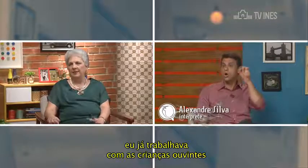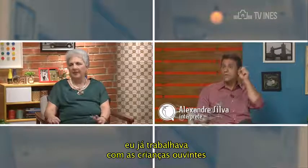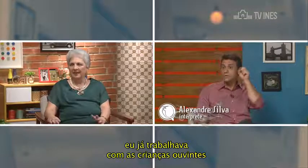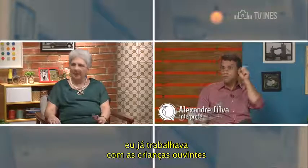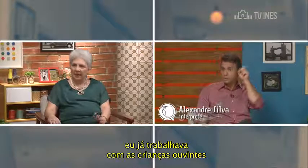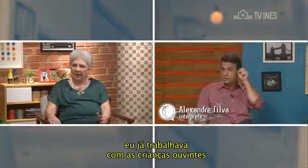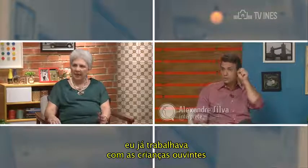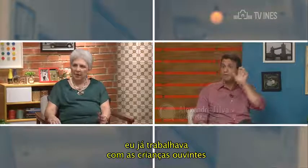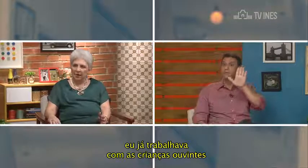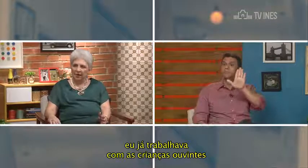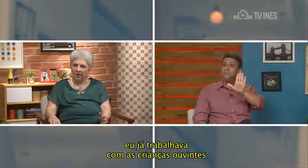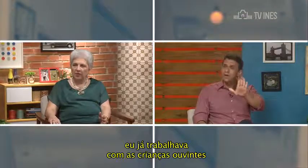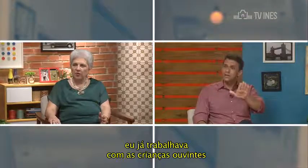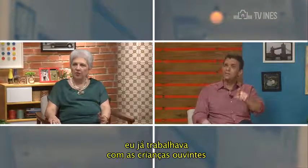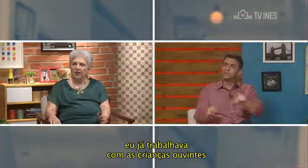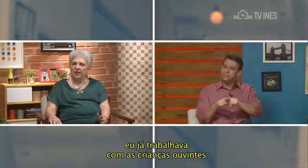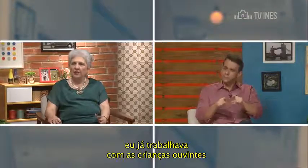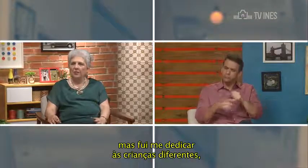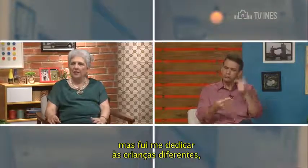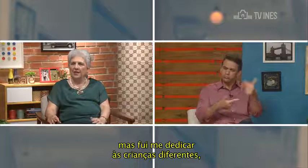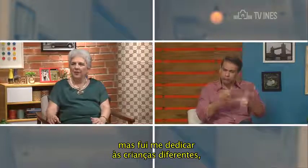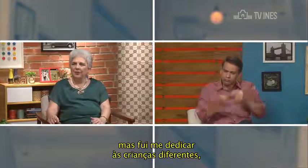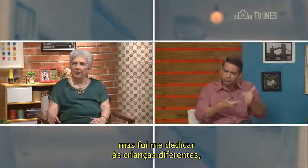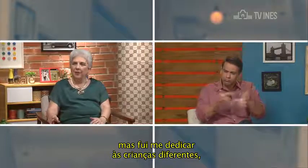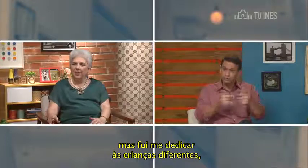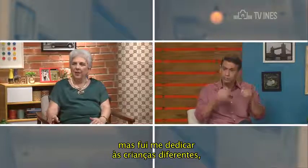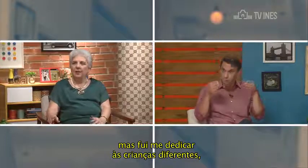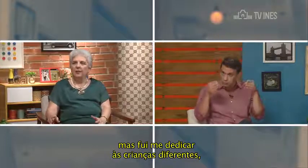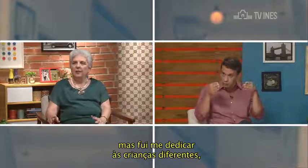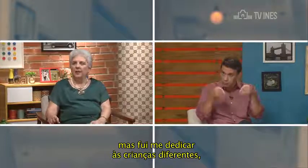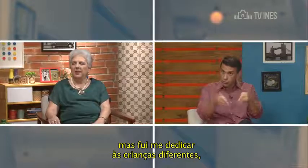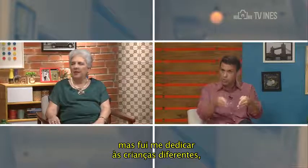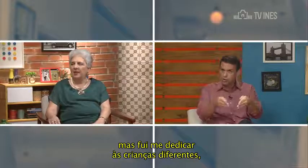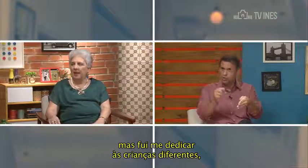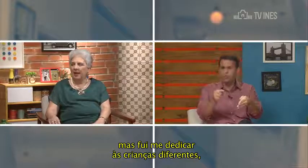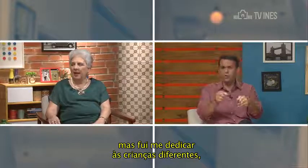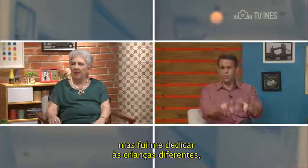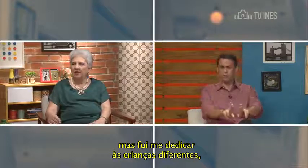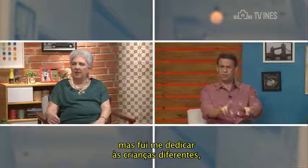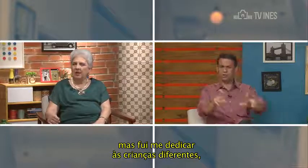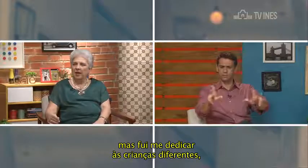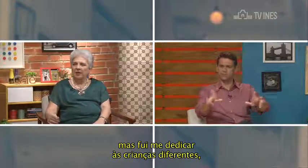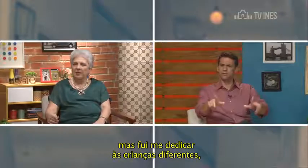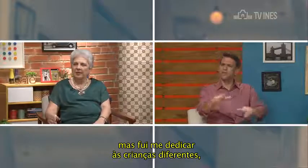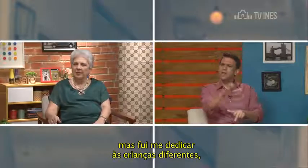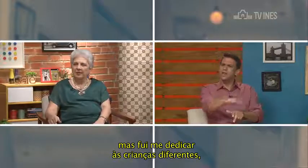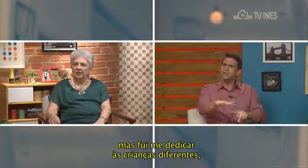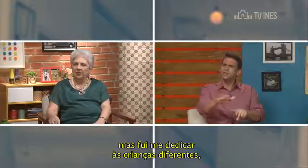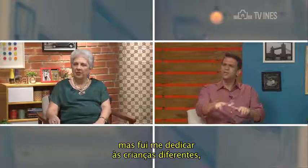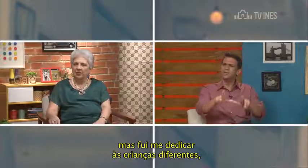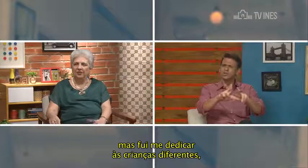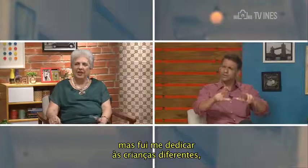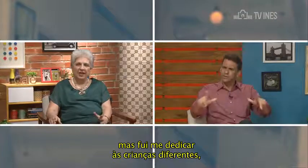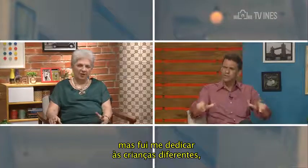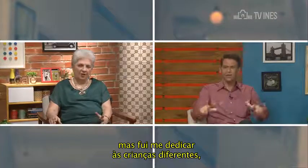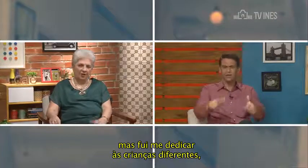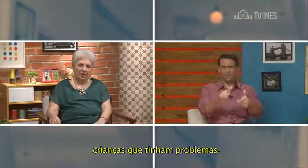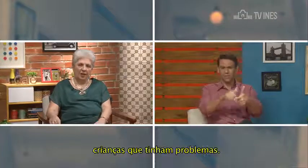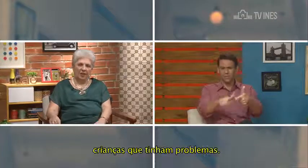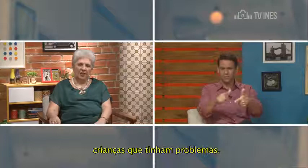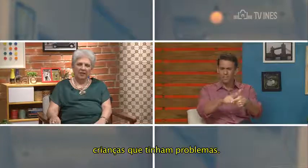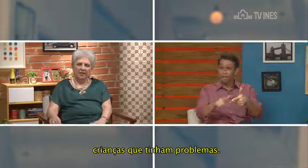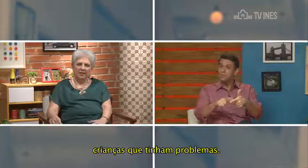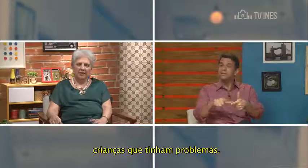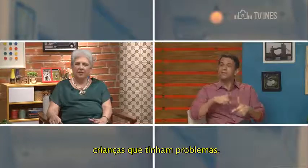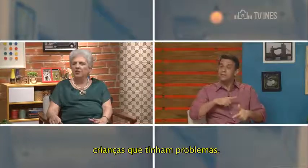trabalhava com as crianças ouvintes Mas fui me dedicar às crianças diferentes